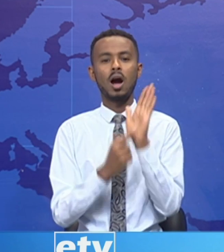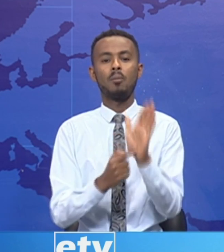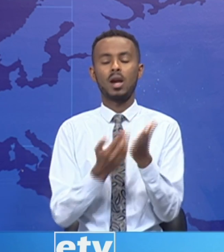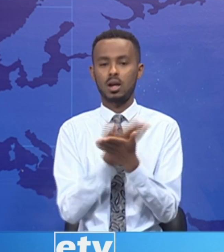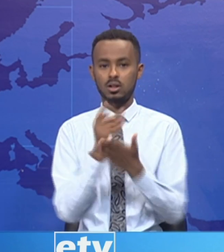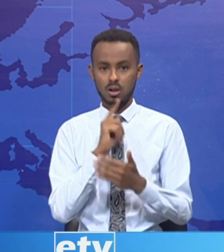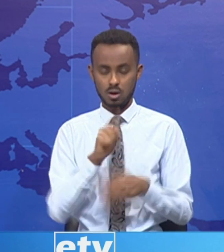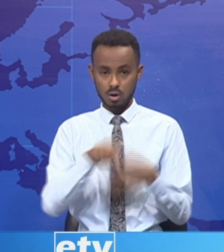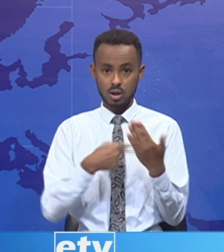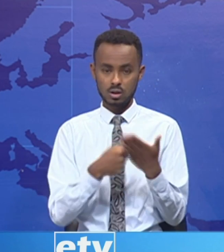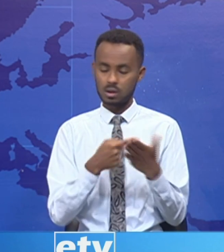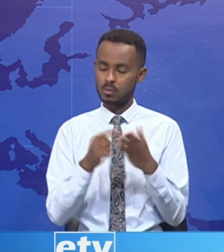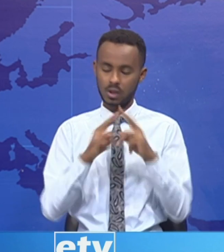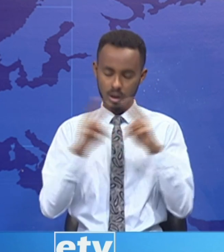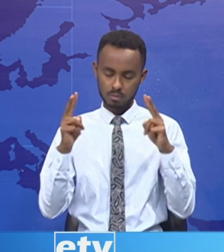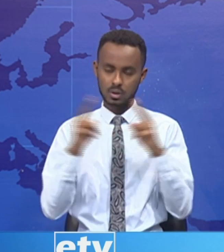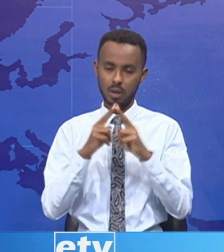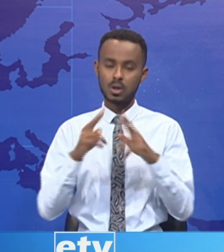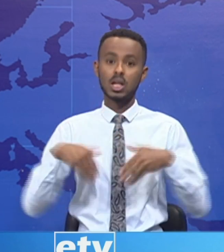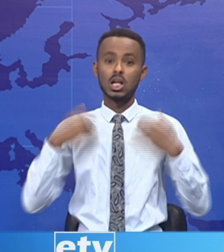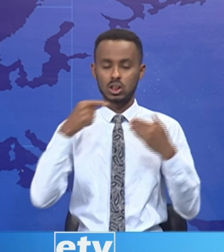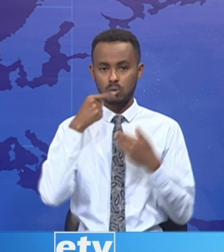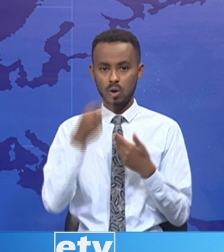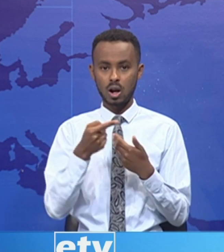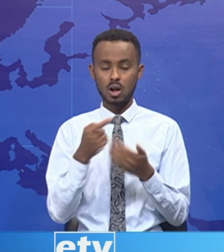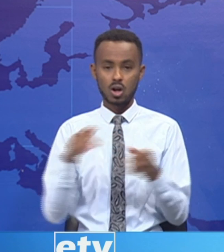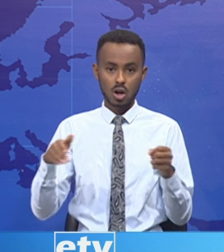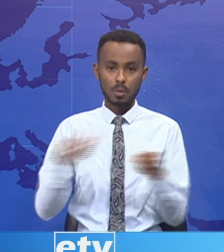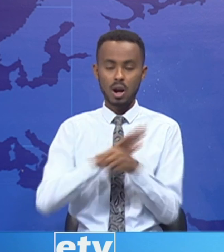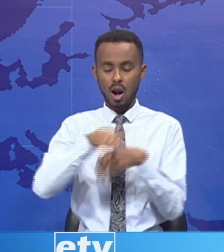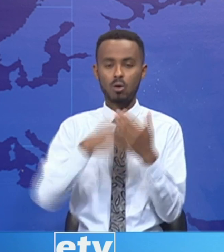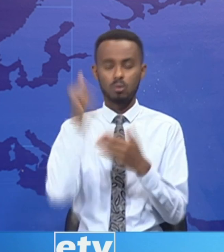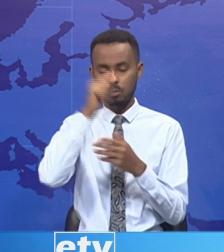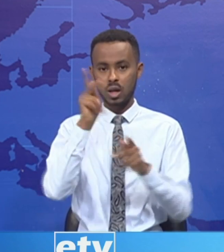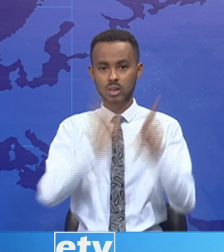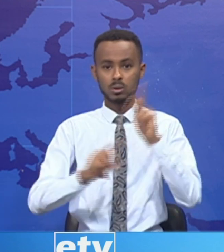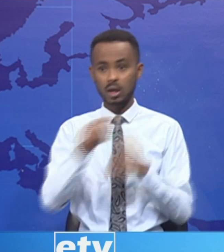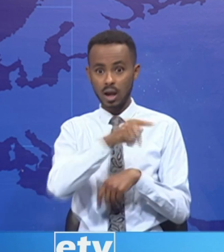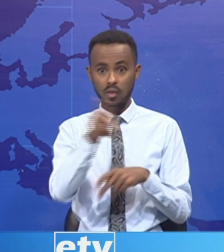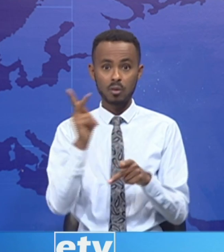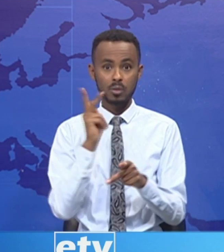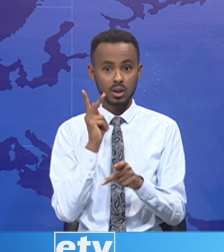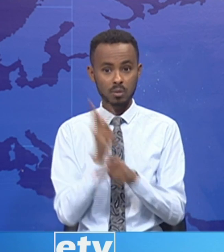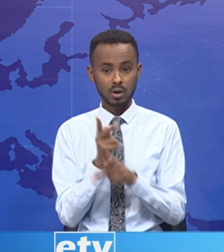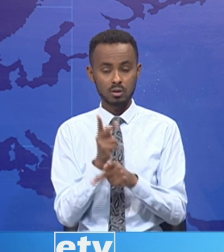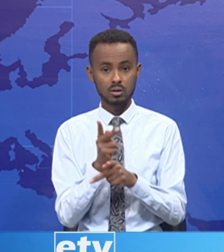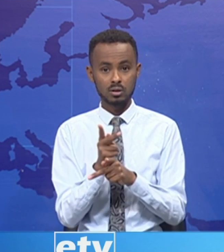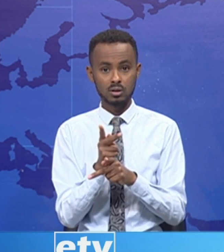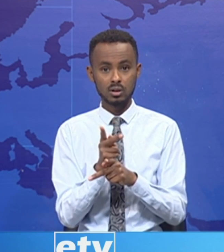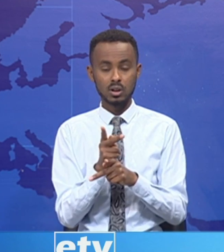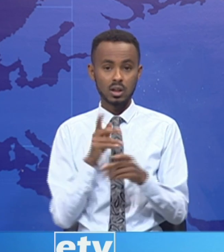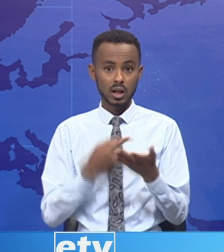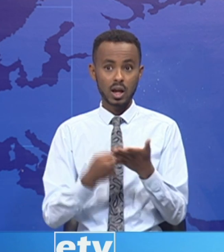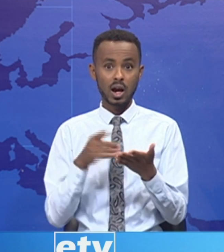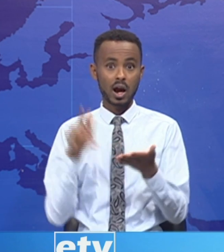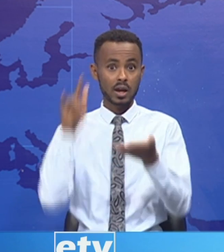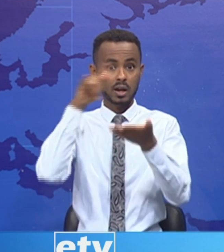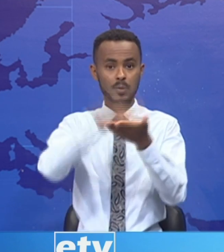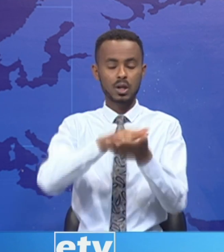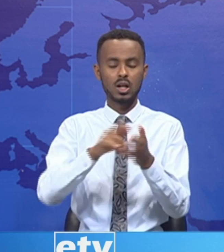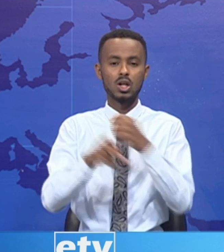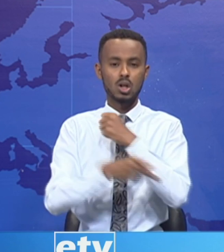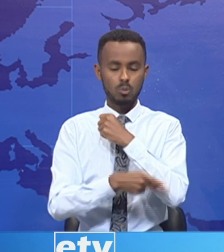ነው። በዚህም እጅግ በጣም ደስ ብሎናል። እንግዲህ ከመላው የኢትዮጵያ ሕዝብ ከእናንተ የሚጠበቀው የአየር መንገድ